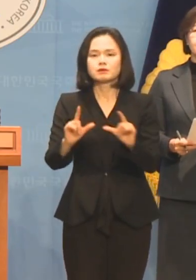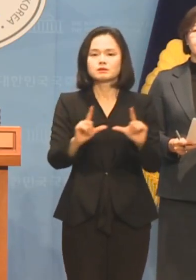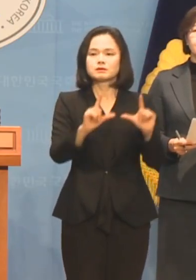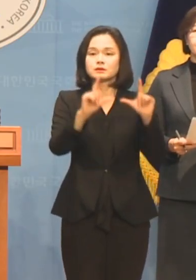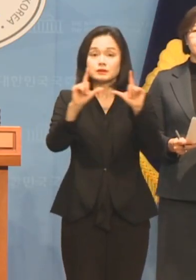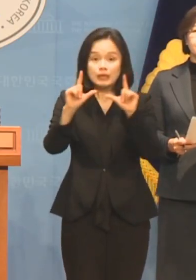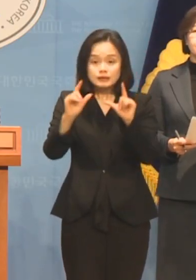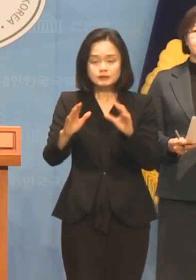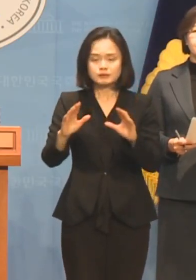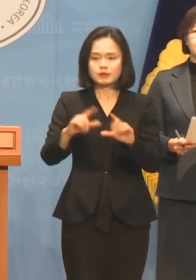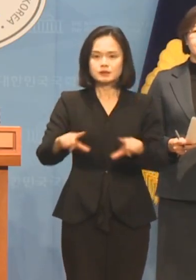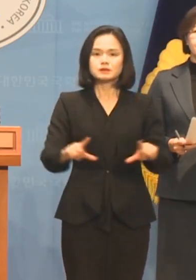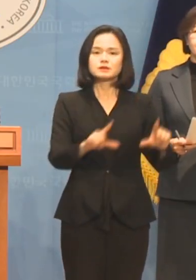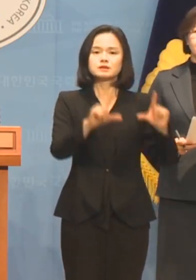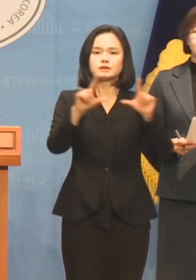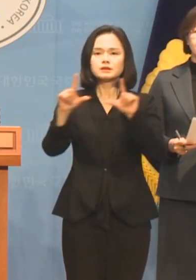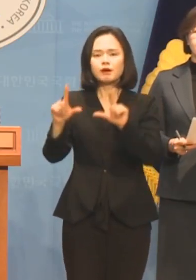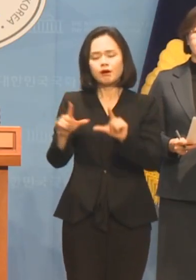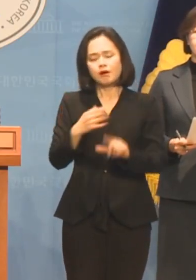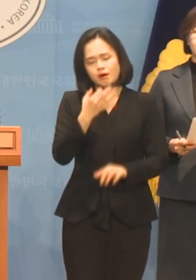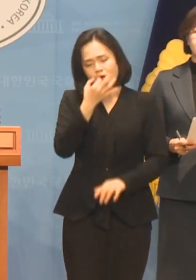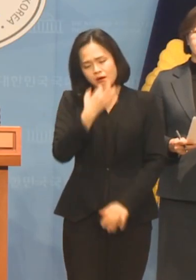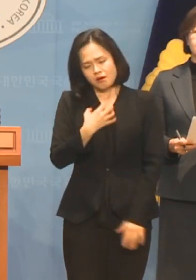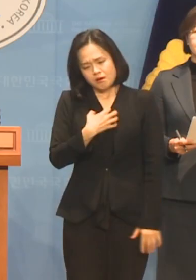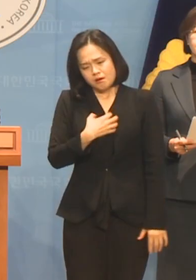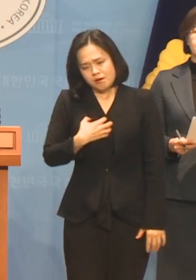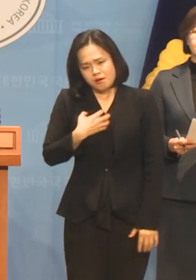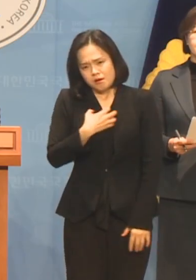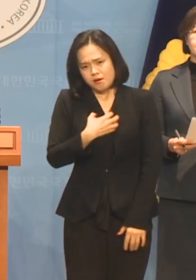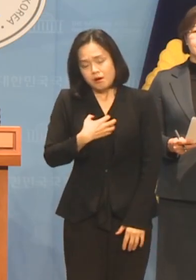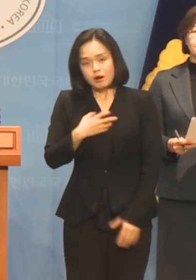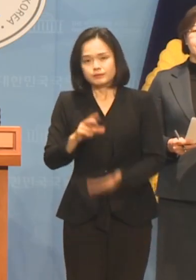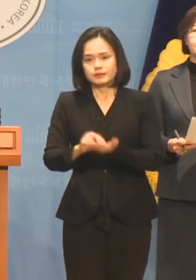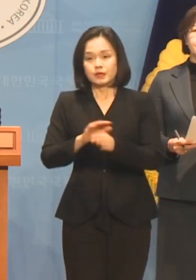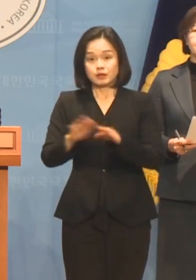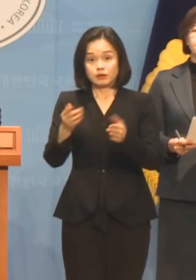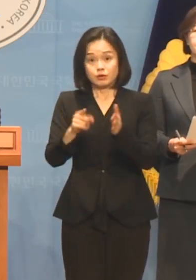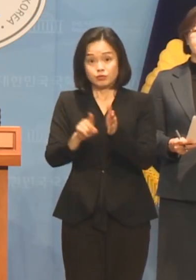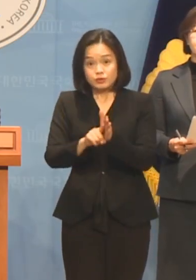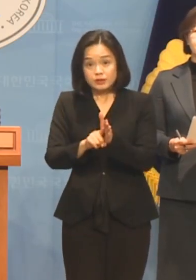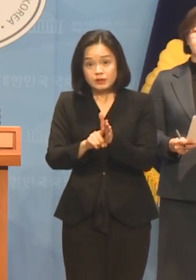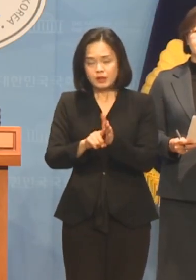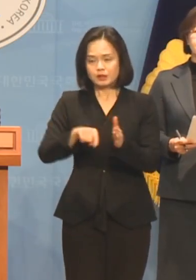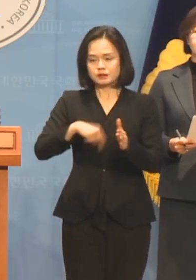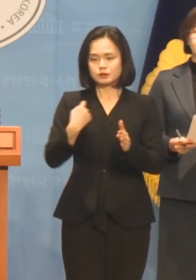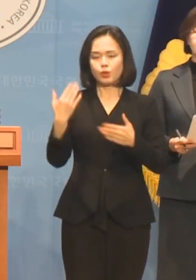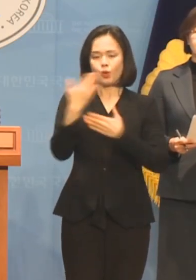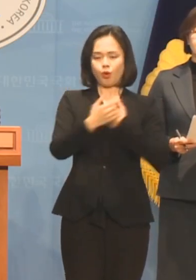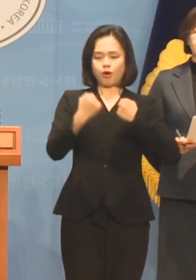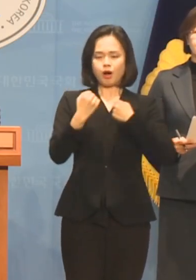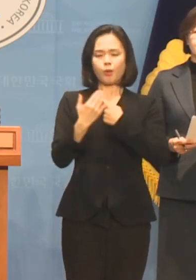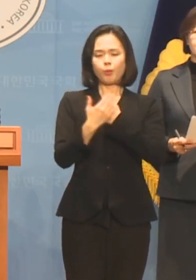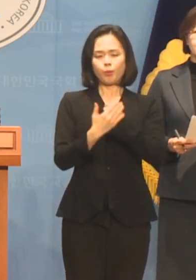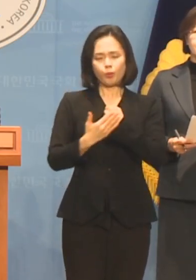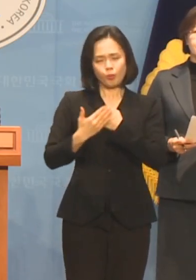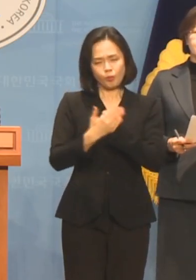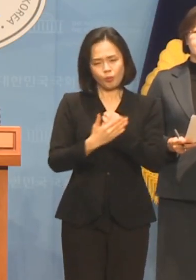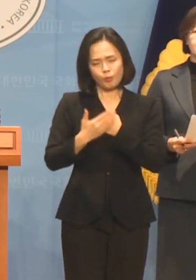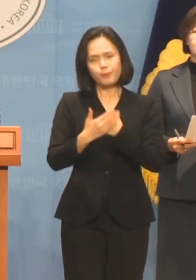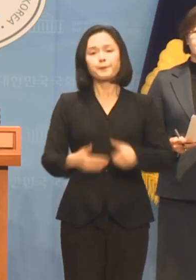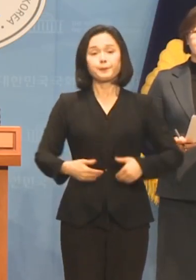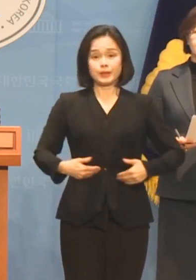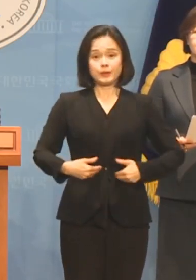진행되지 않도록 우리 모두 안정화 기법을 교육받아 우리가 스스로를 돌볼 수 있어야 합니다.